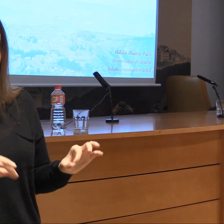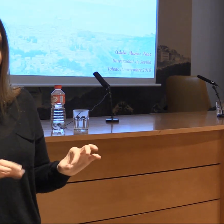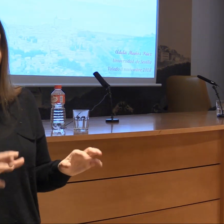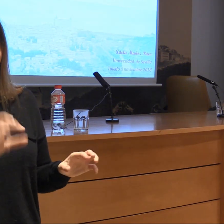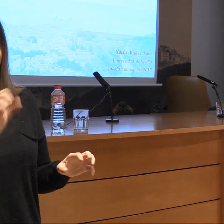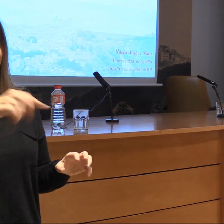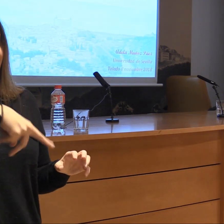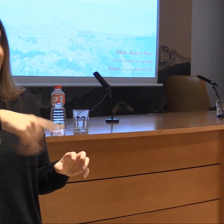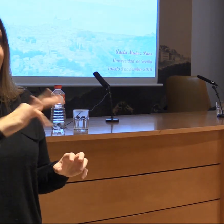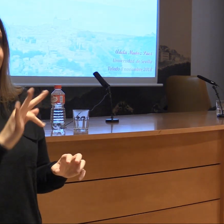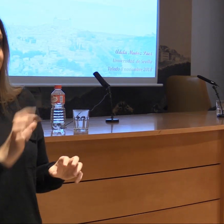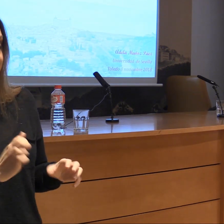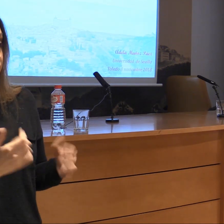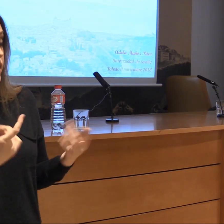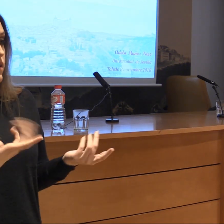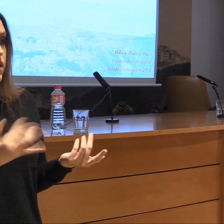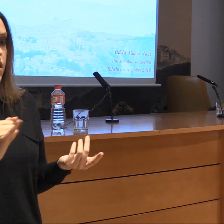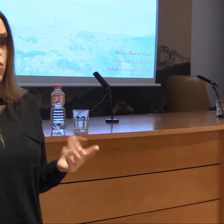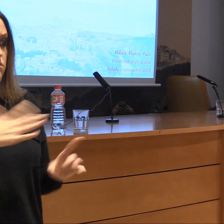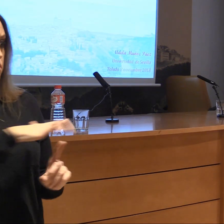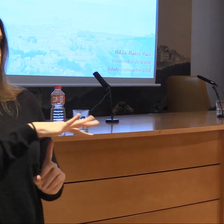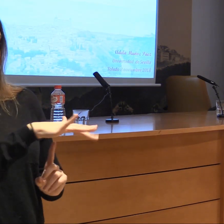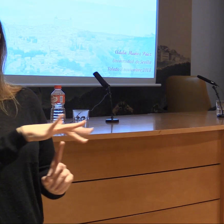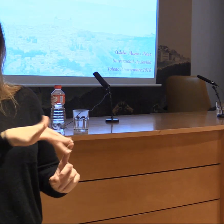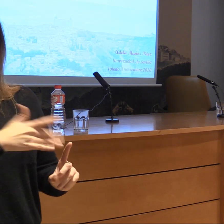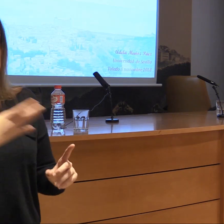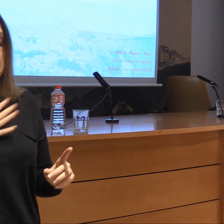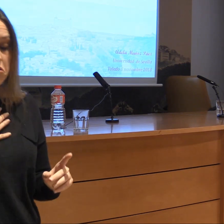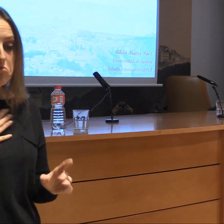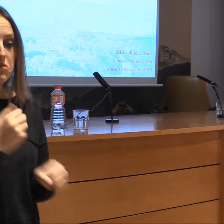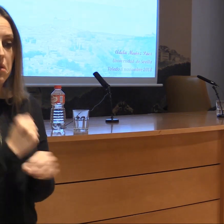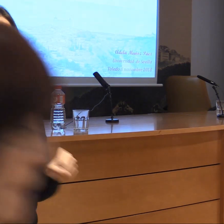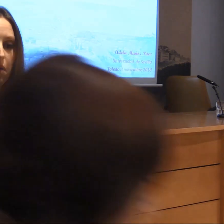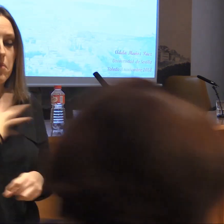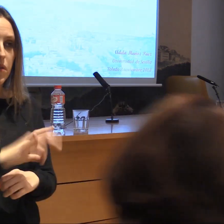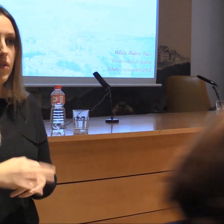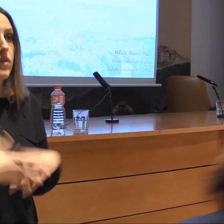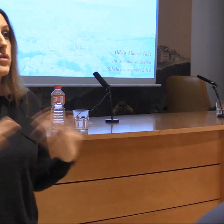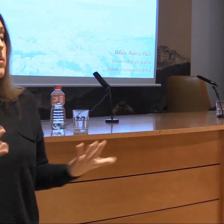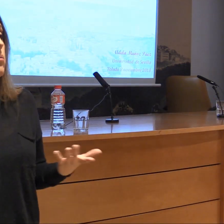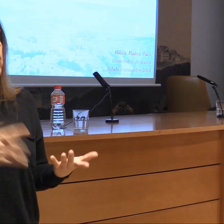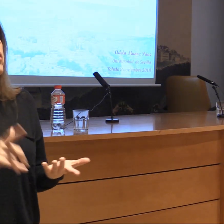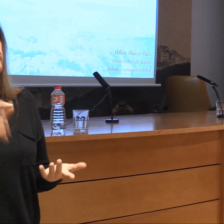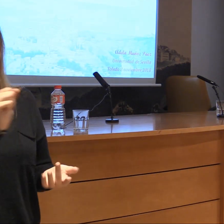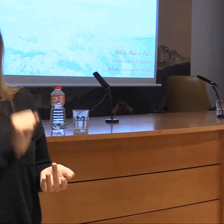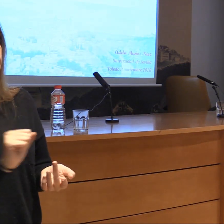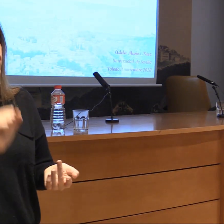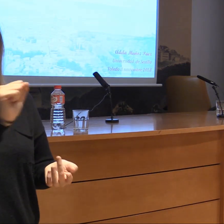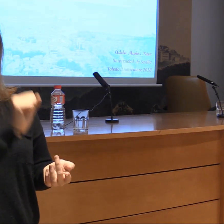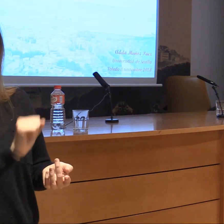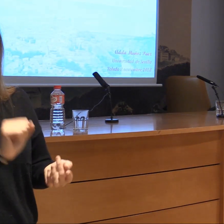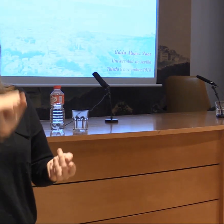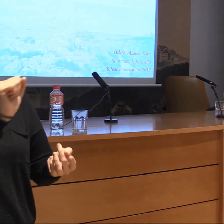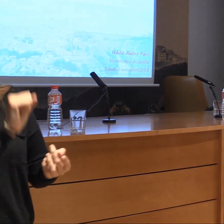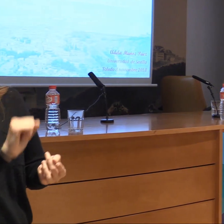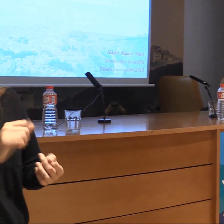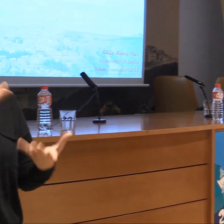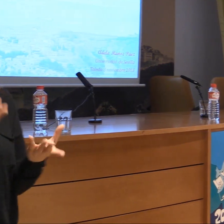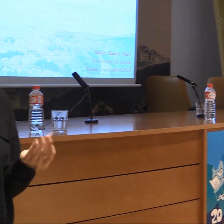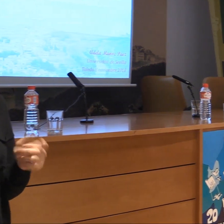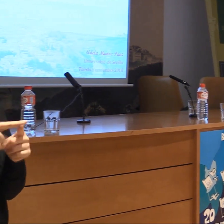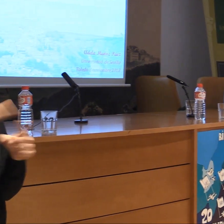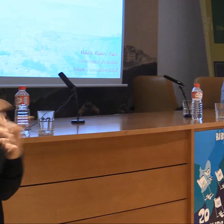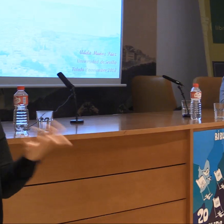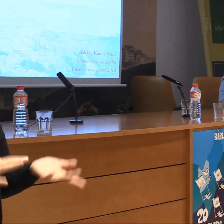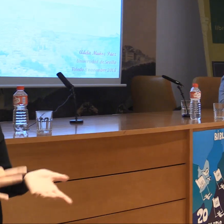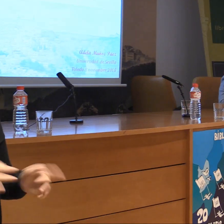suerte de estar en un entorno que me ha permitido trabajar. Entonces, bueno, pues después de unos cuantos años pueden hacerse muchísimas cosas. Una de